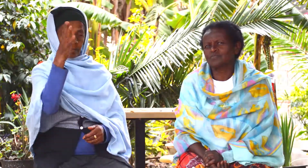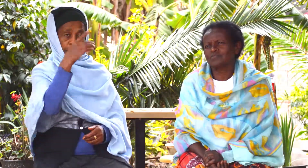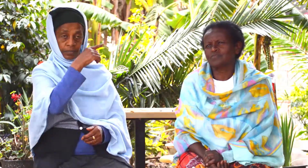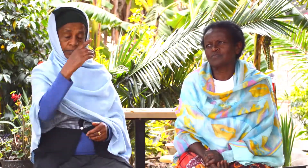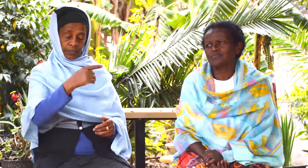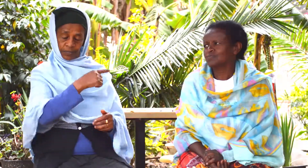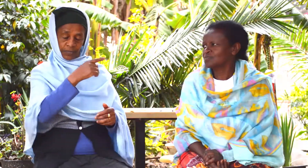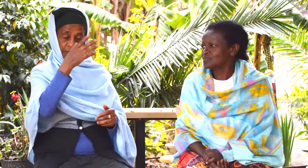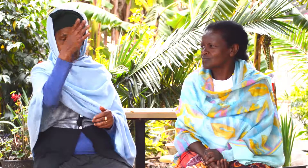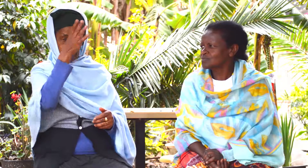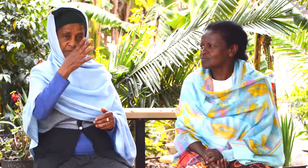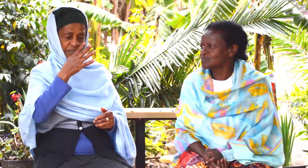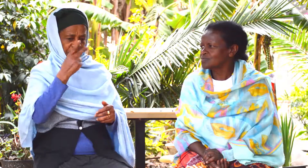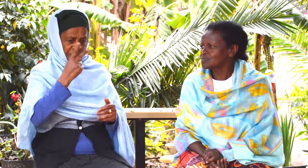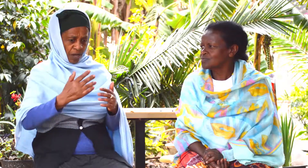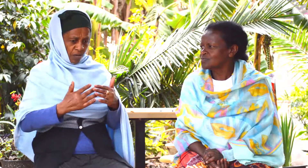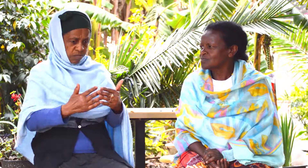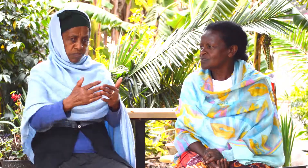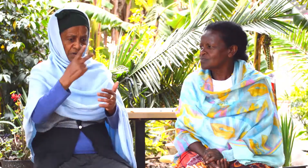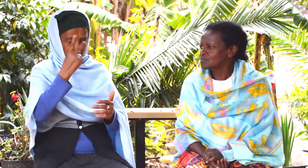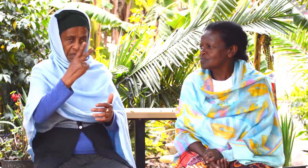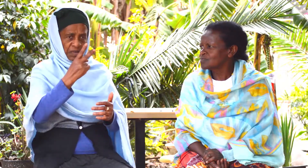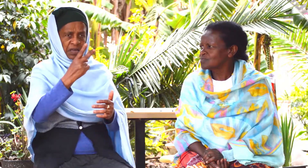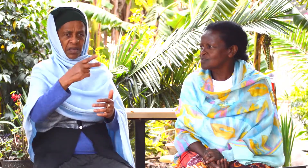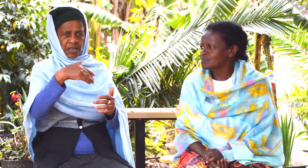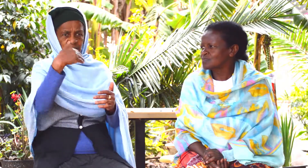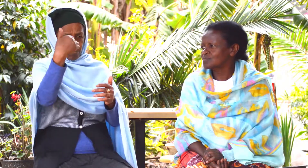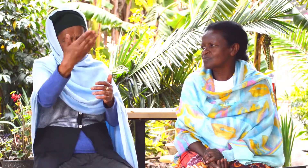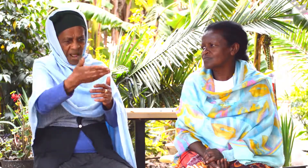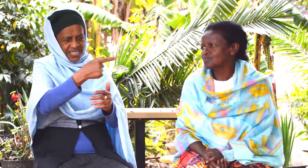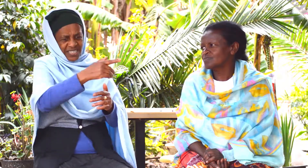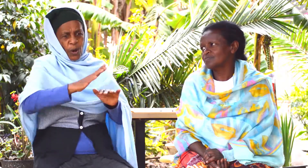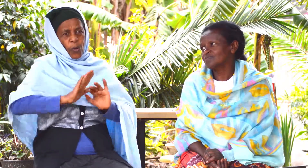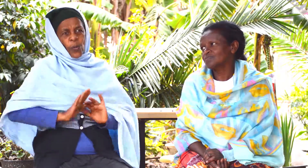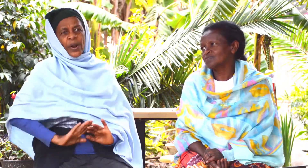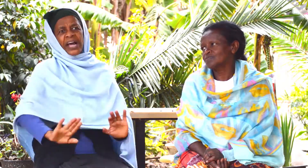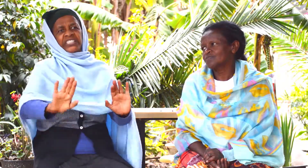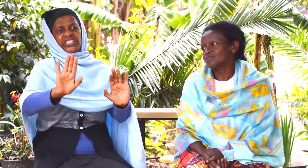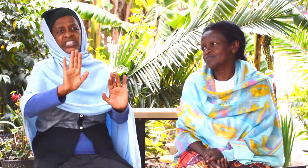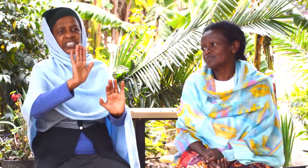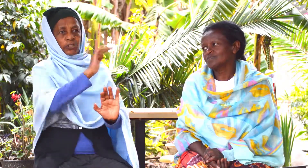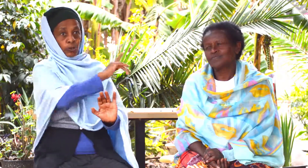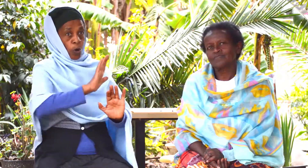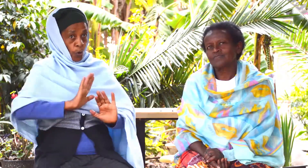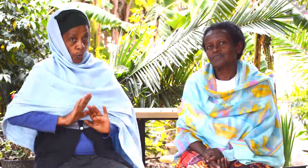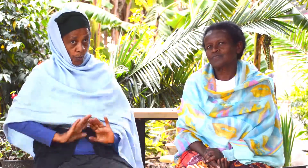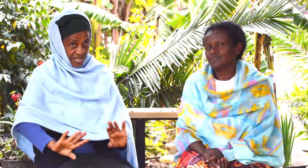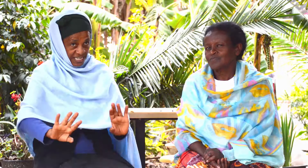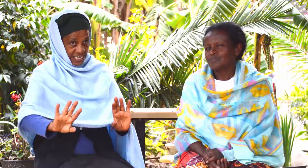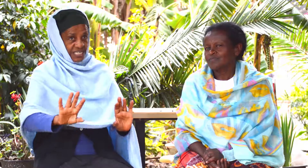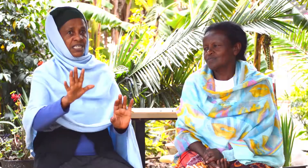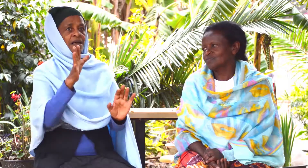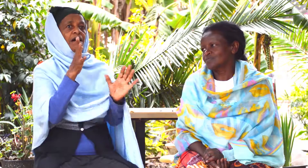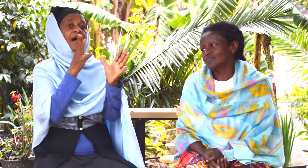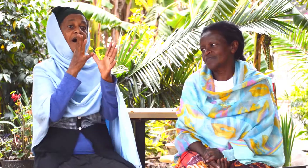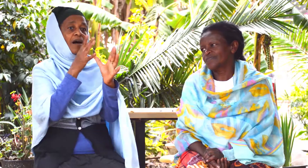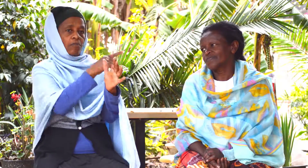አልተማረችም ማለት ነው። She was pregnant. አርግዛ ነበር። After she gave birth, ከዛም ወለደች። she was living with her grandmother. ከወለደች